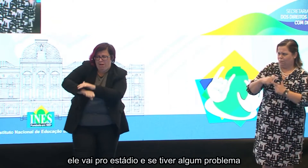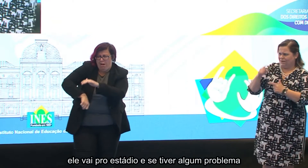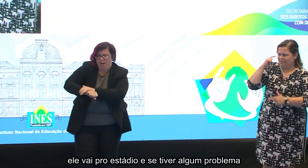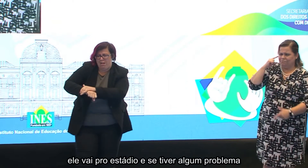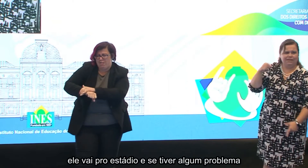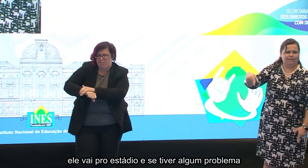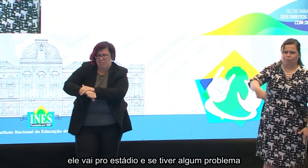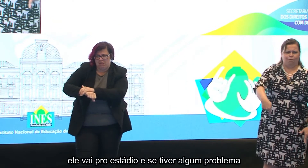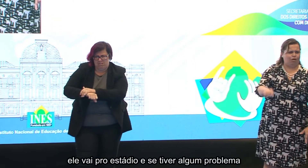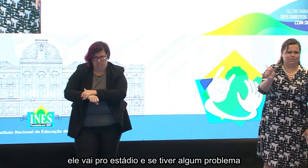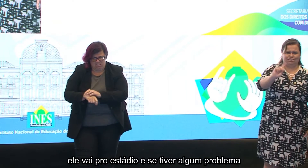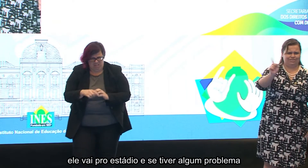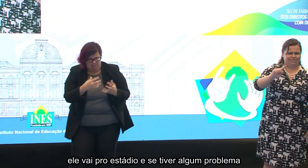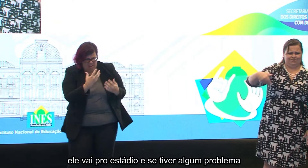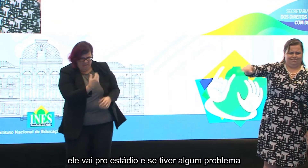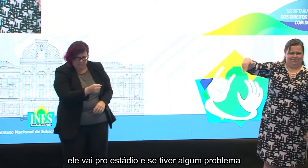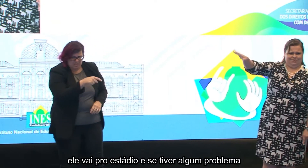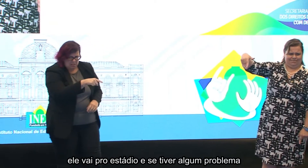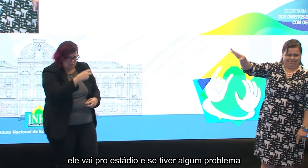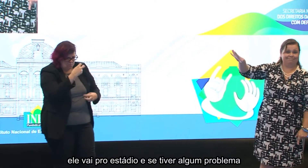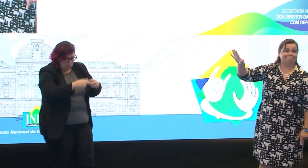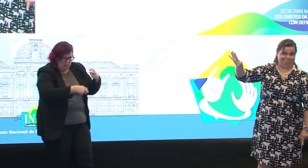Ele vai para o estádio e se tiver algum problema,